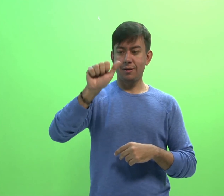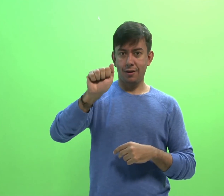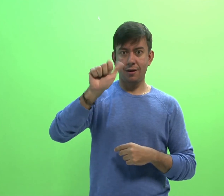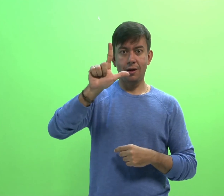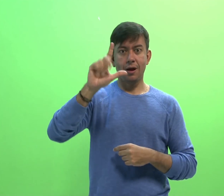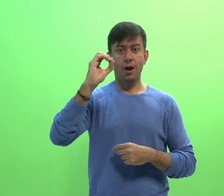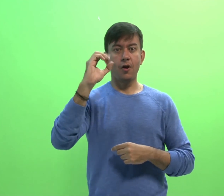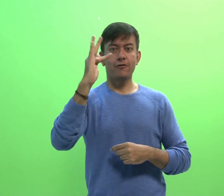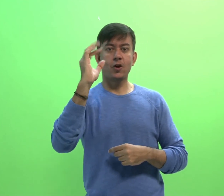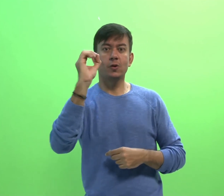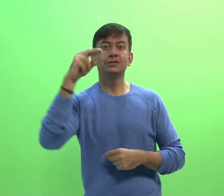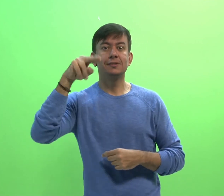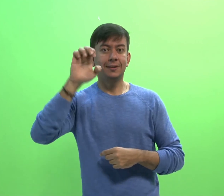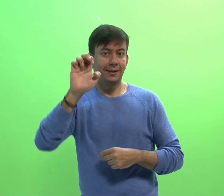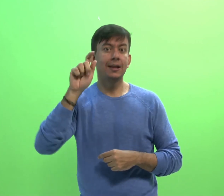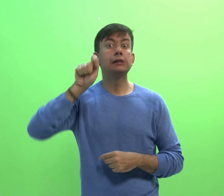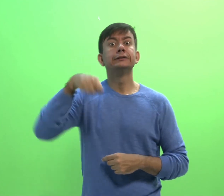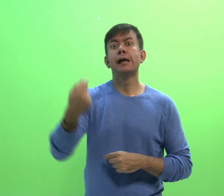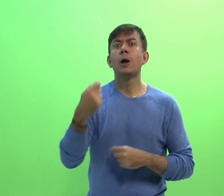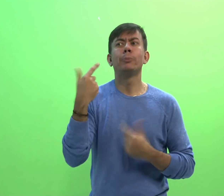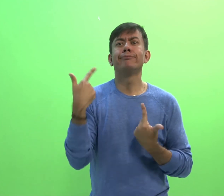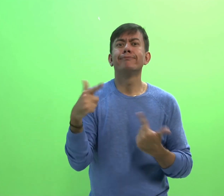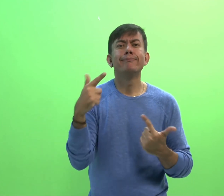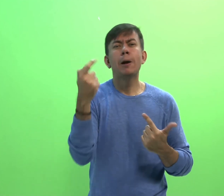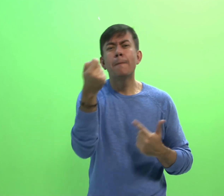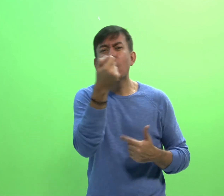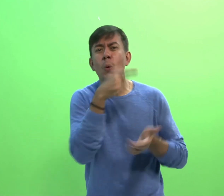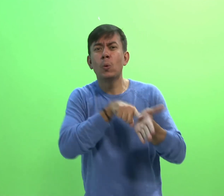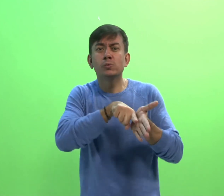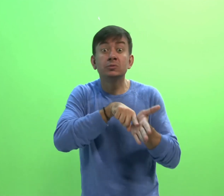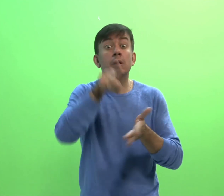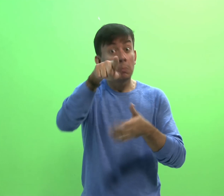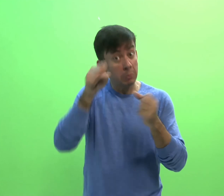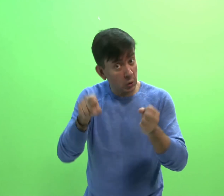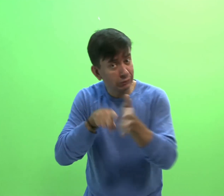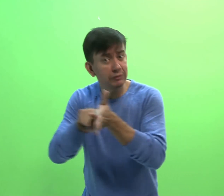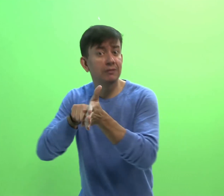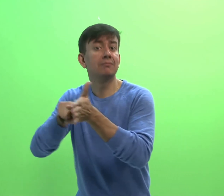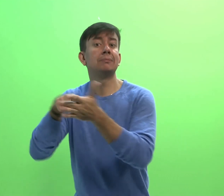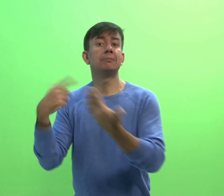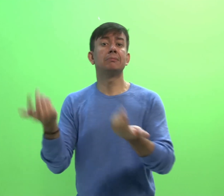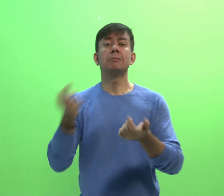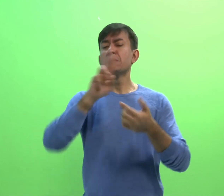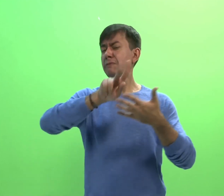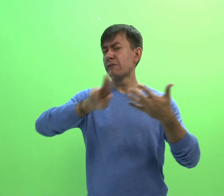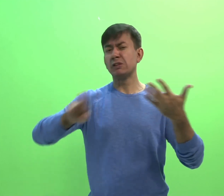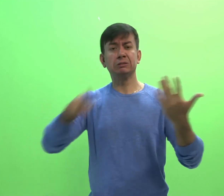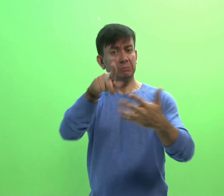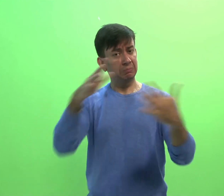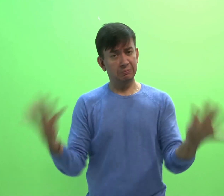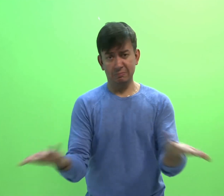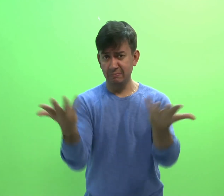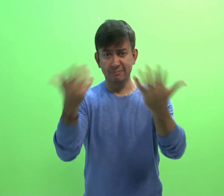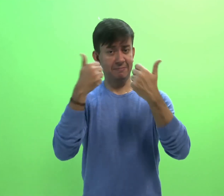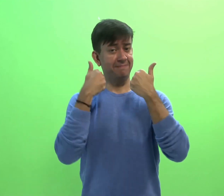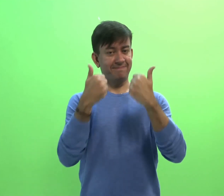eu já disse que os allofones não temos tantas pesquisas? Vocês poderão, sim, pesquisar. Vamos lá, motivem-se.